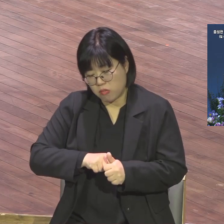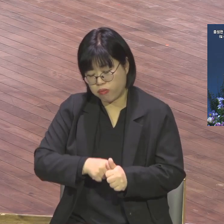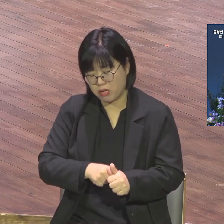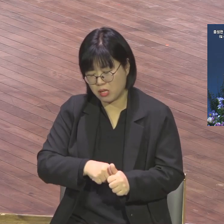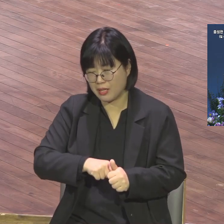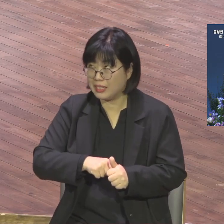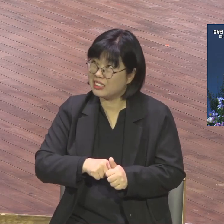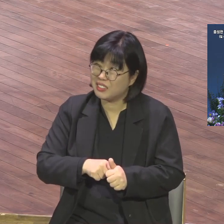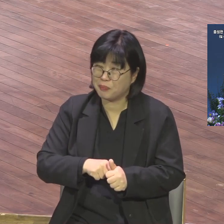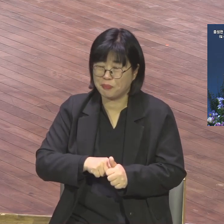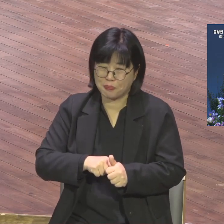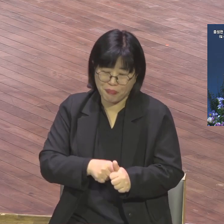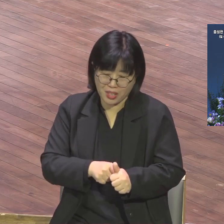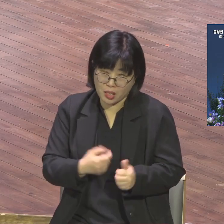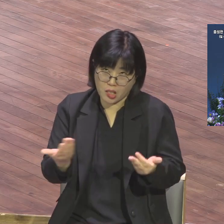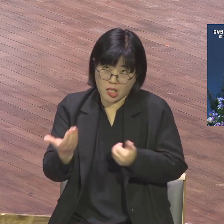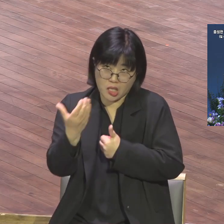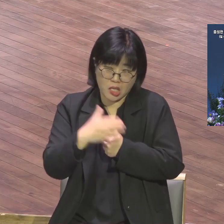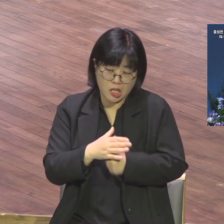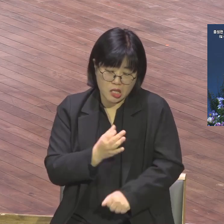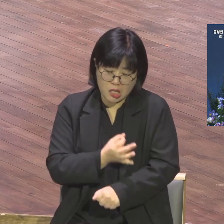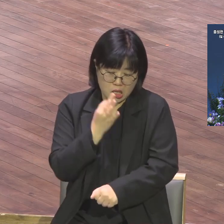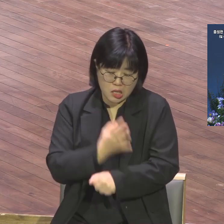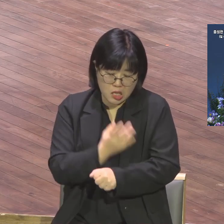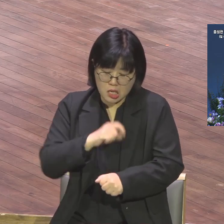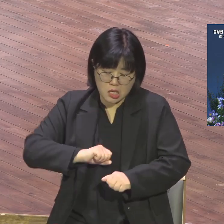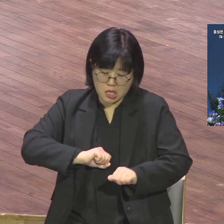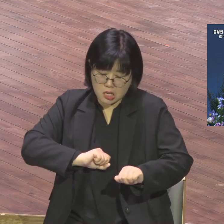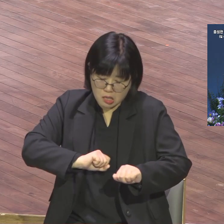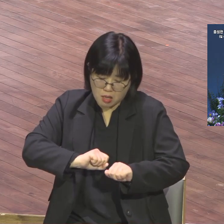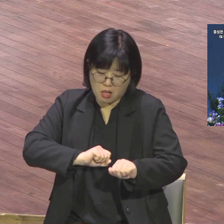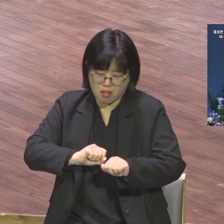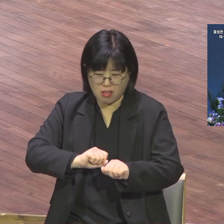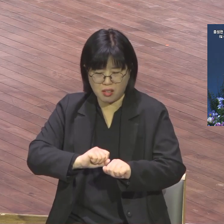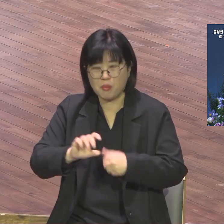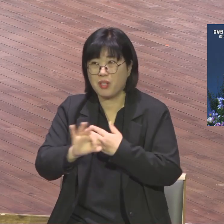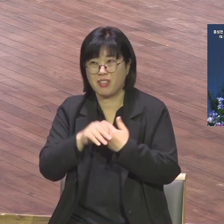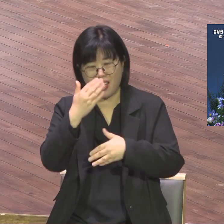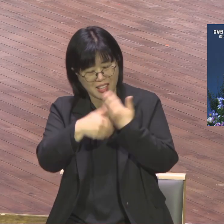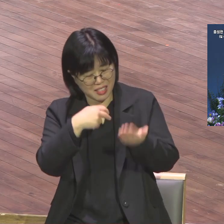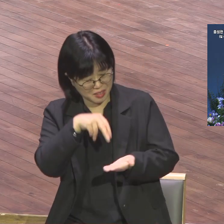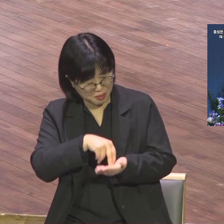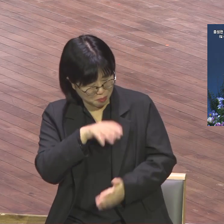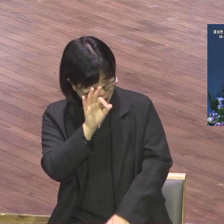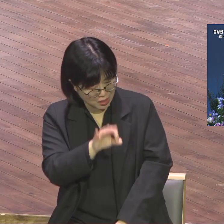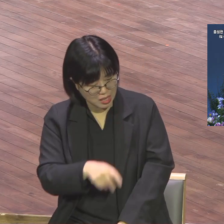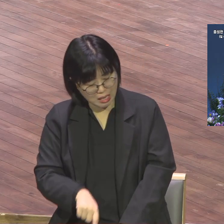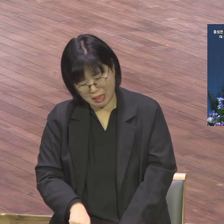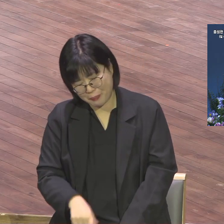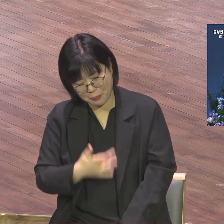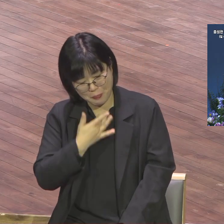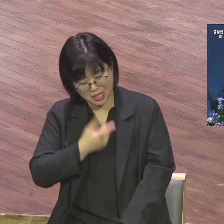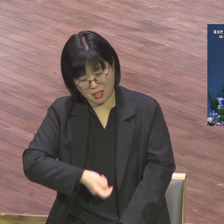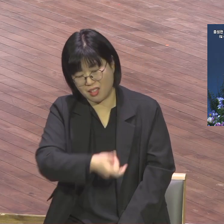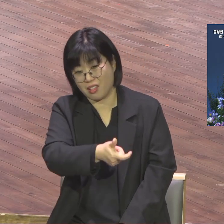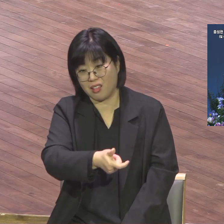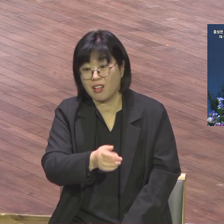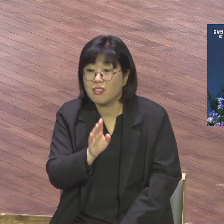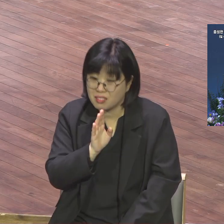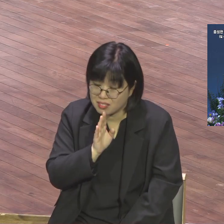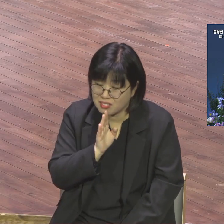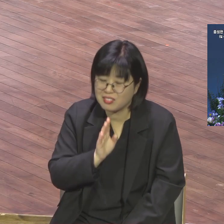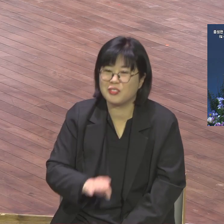아무 관계, 아무 상관없지 하나님은. 영적으로 이 영적 비밀을 이 풍성한